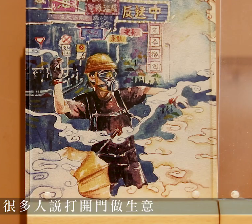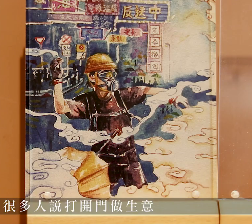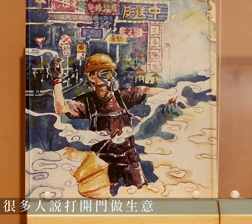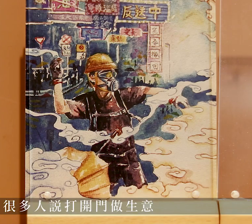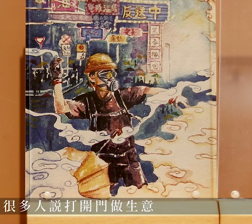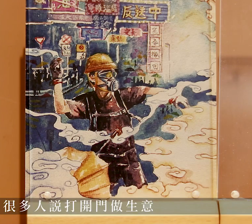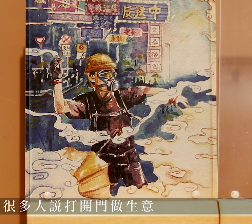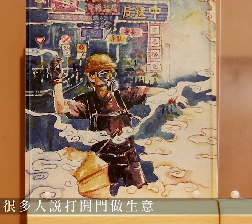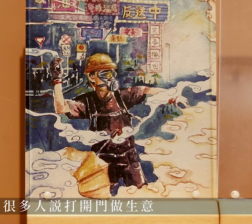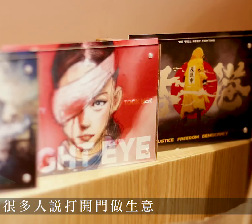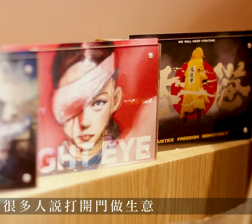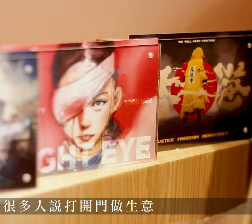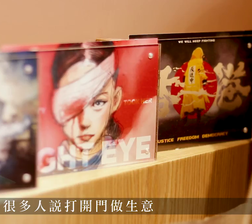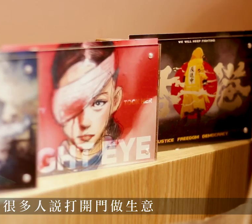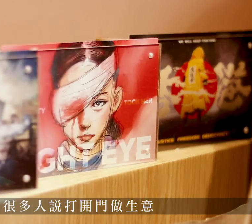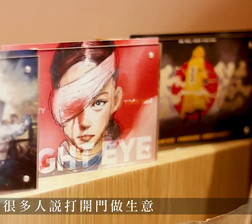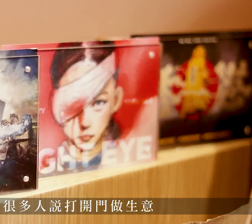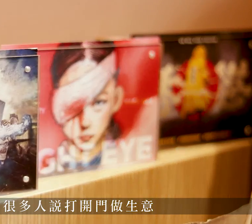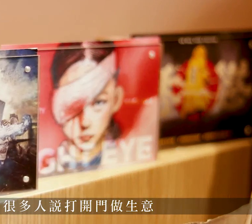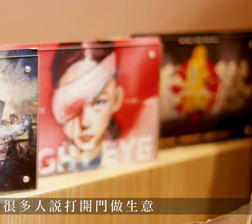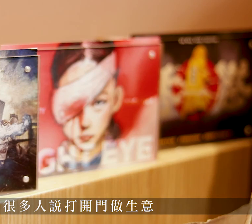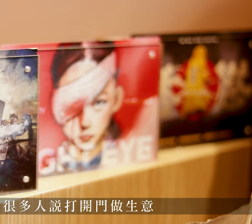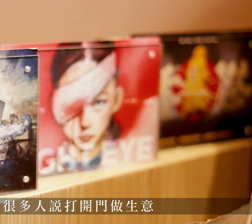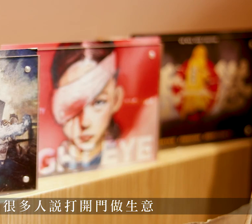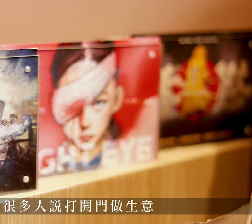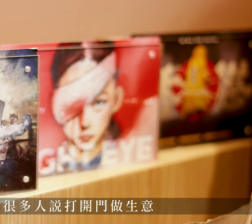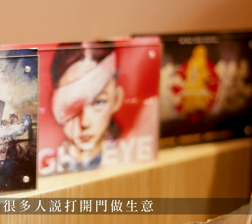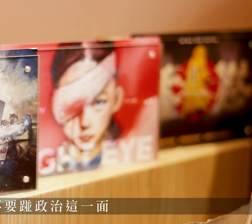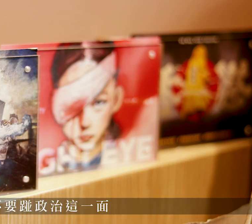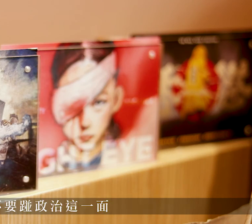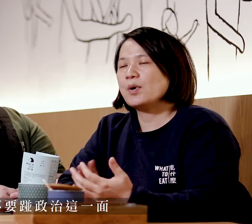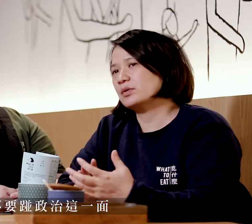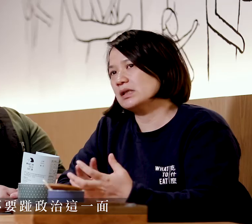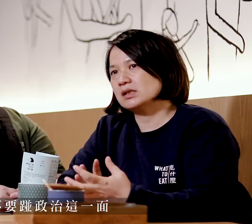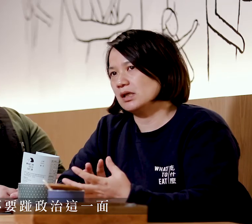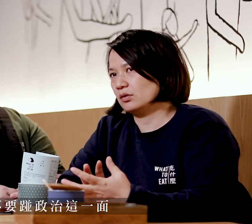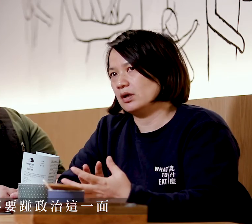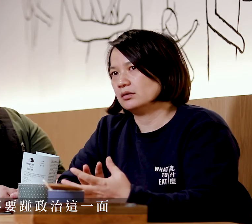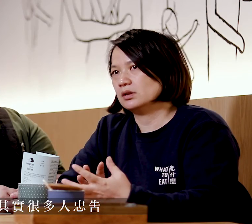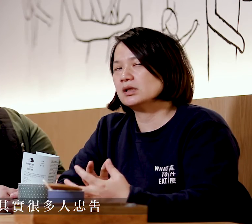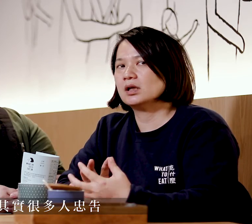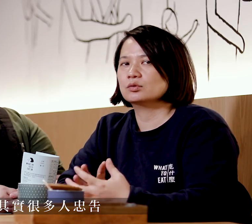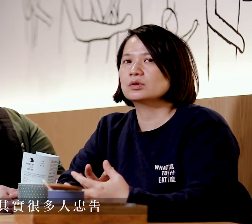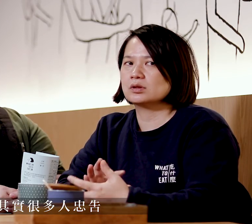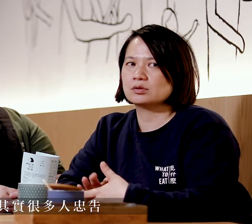得对，没错，很多人都说其实做生意，打开门做生意，其实不要去碰政治这一块，